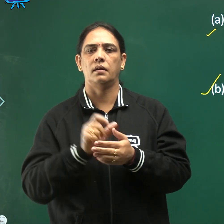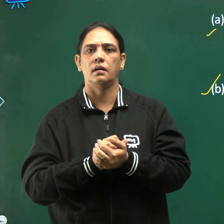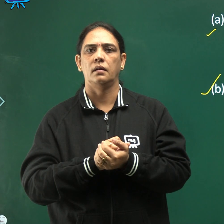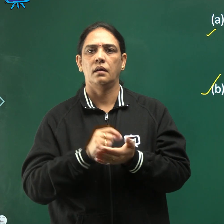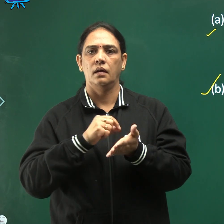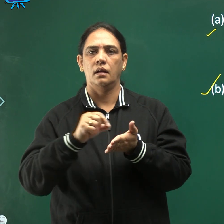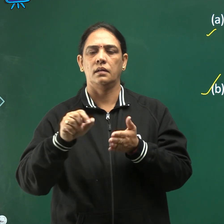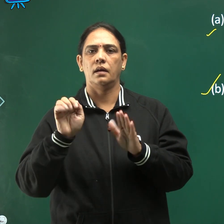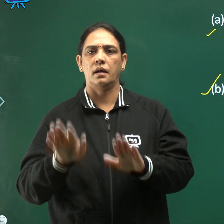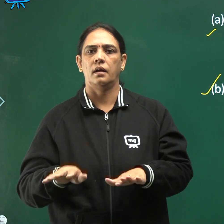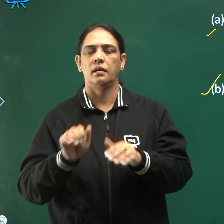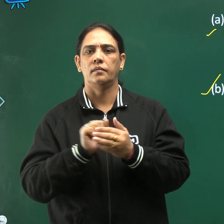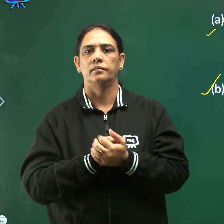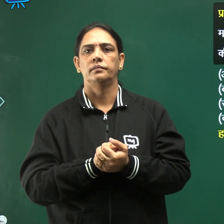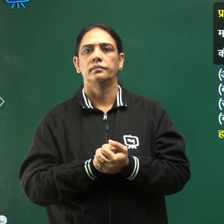अंकित करते हैं।